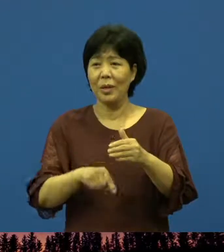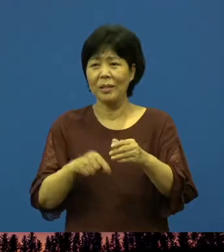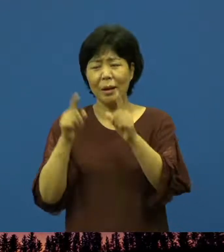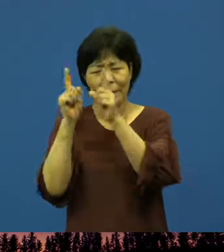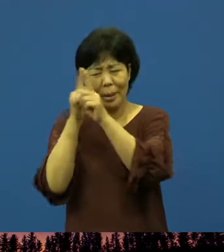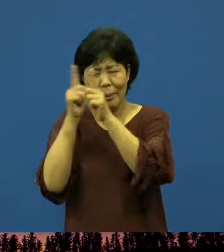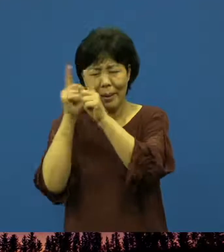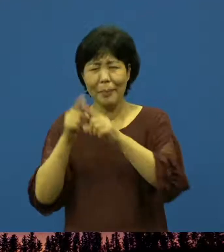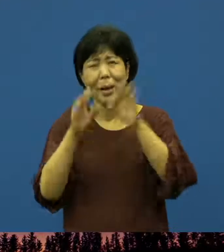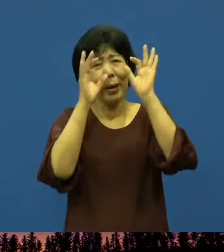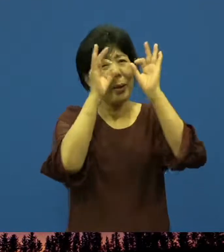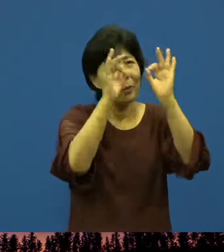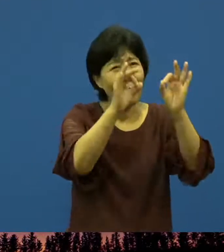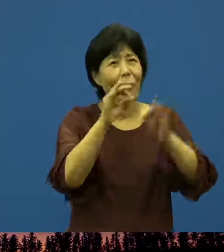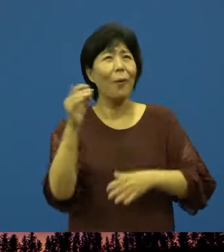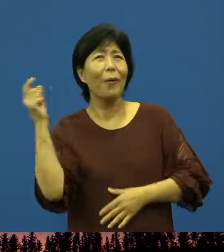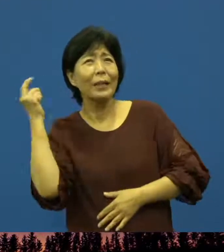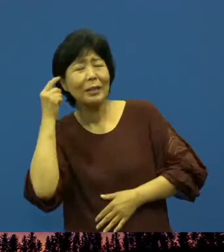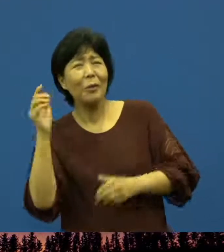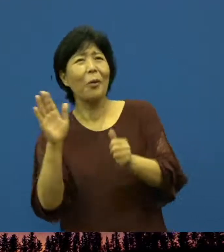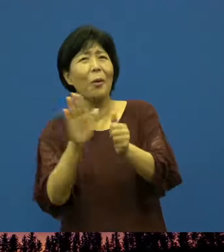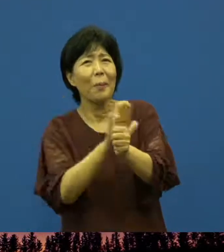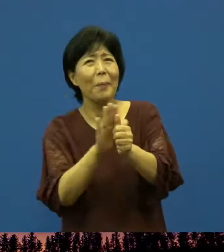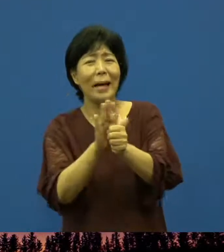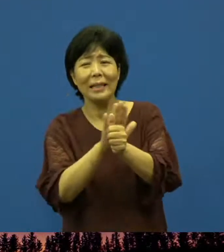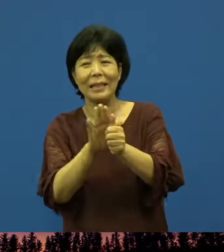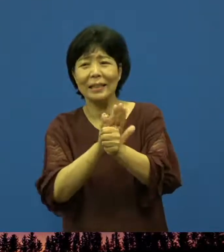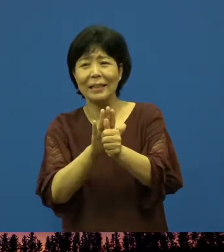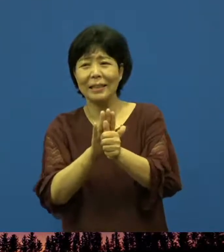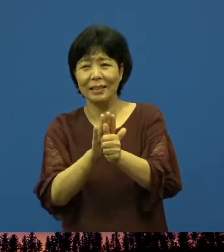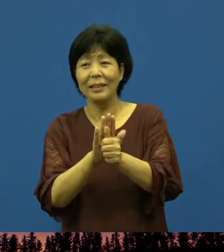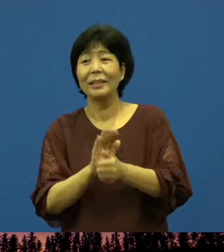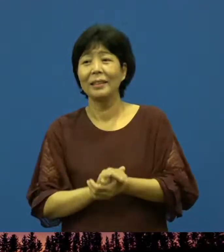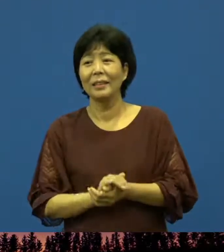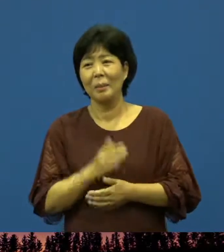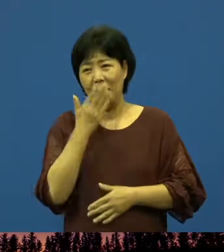보고 손으로 만질 수 있는 실체입니다.